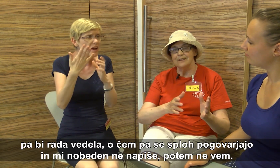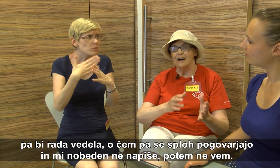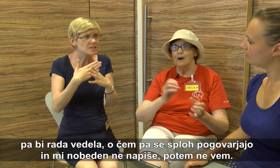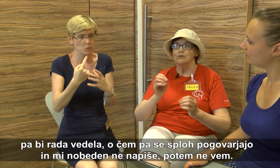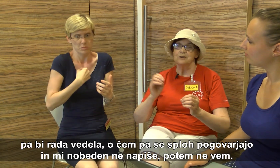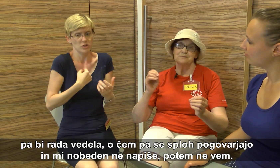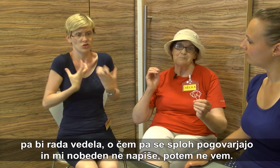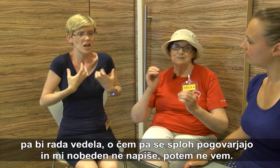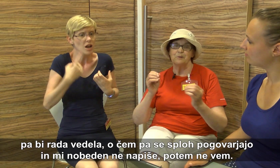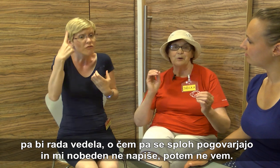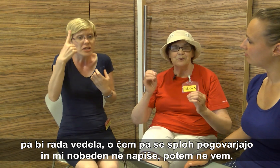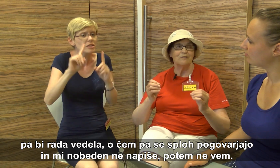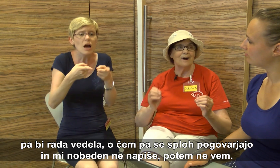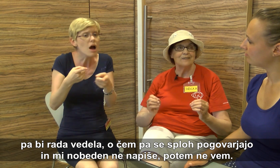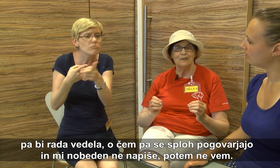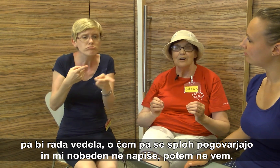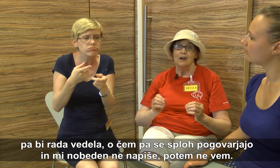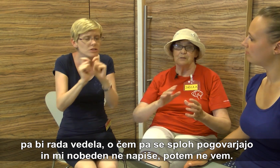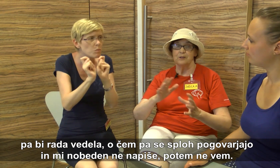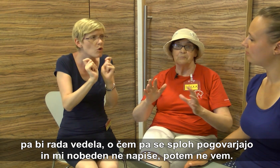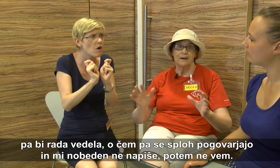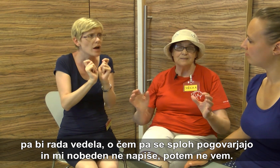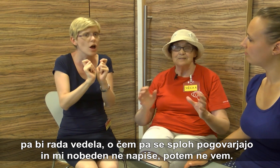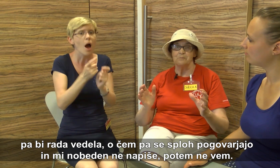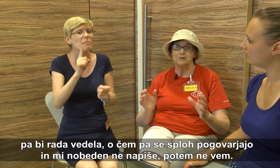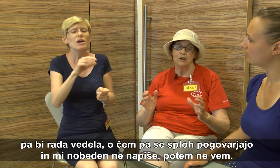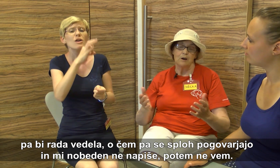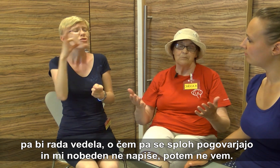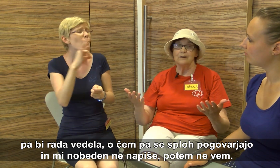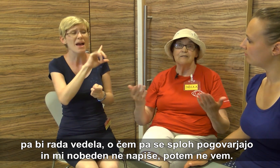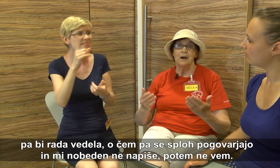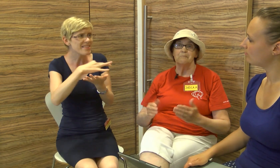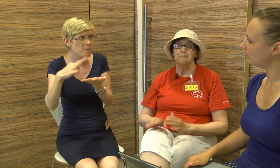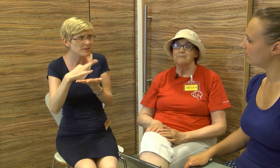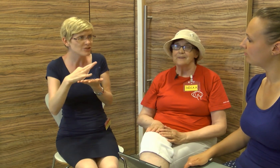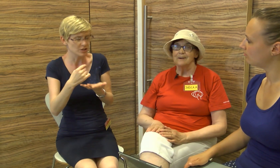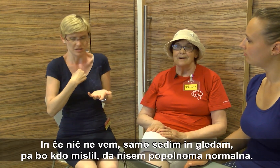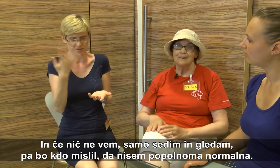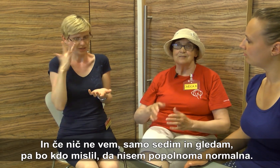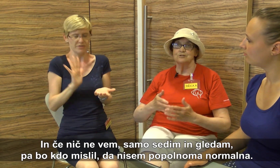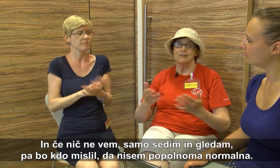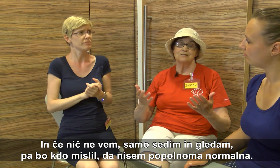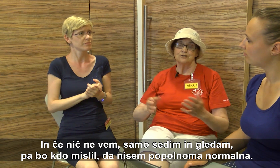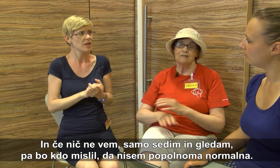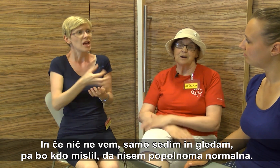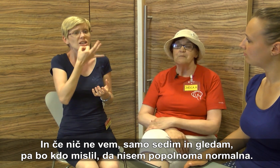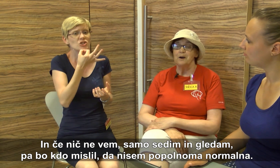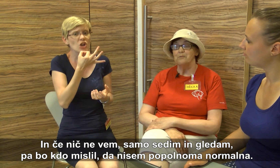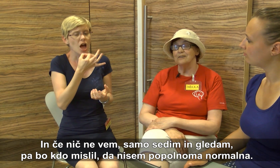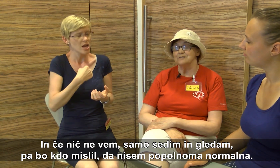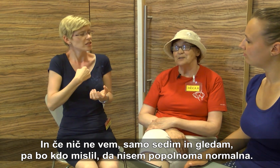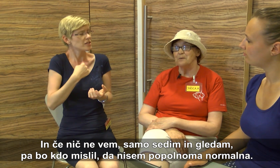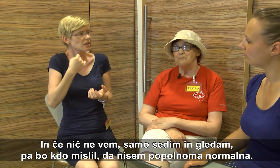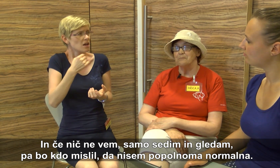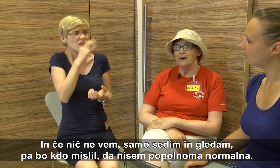рада ведла, о чем се па сплох поговарају, и ме наберне ме напиша, пој не вем. И че нич не вем,